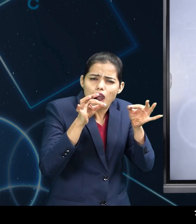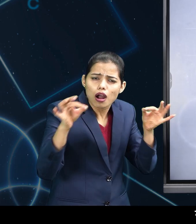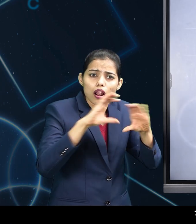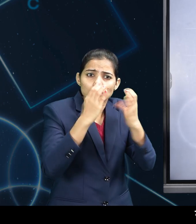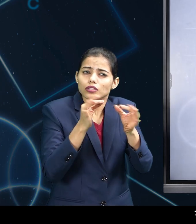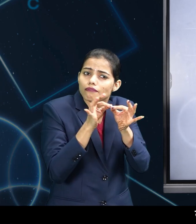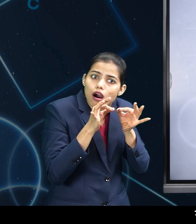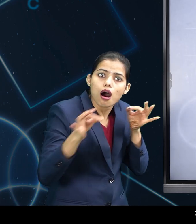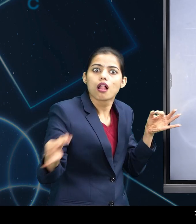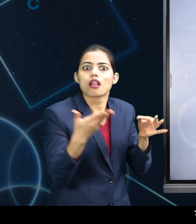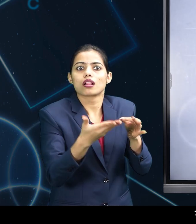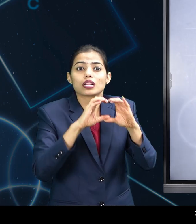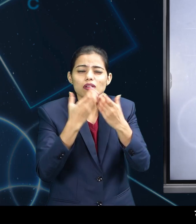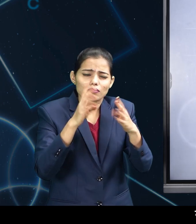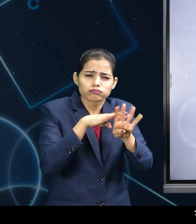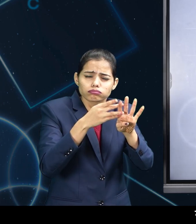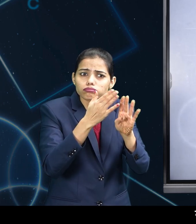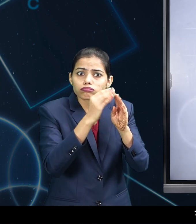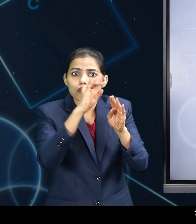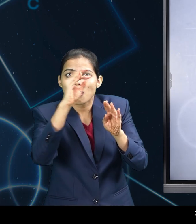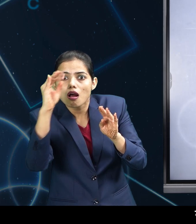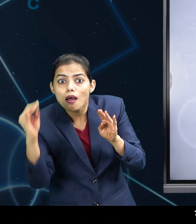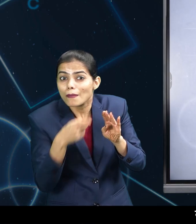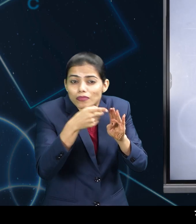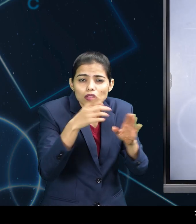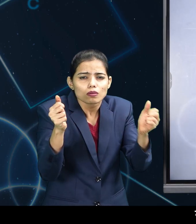वर्गाची लांबी किंवा वर्गाची रुंदी.